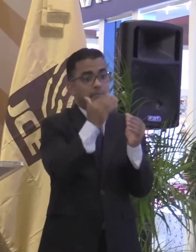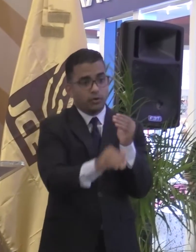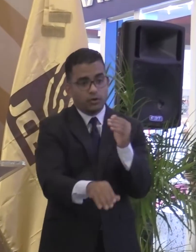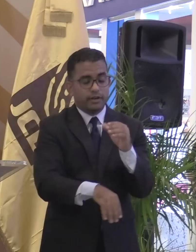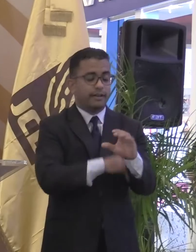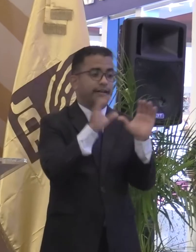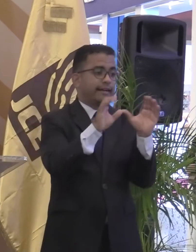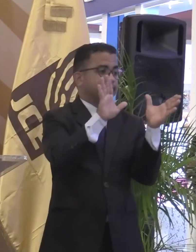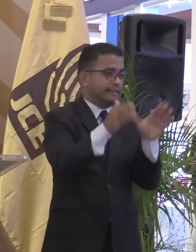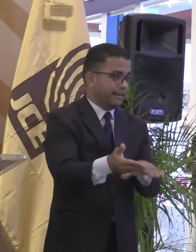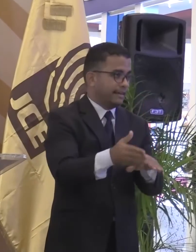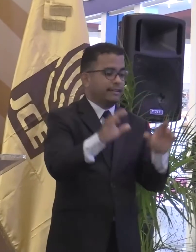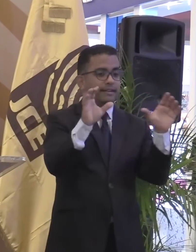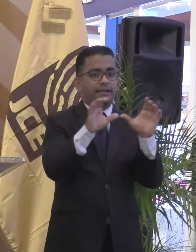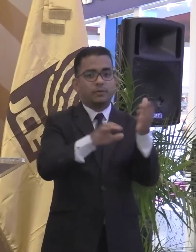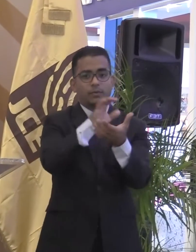acta de defunción